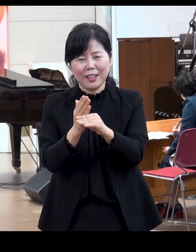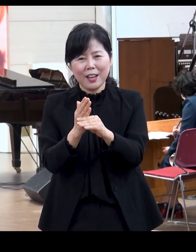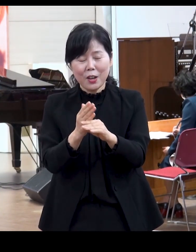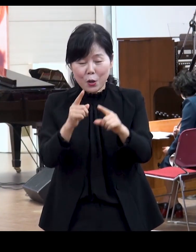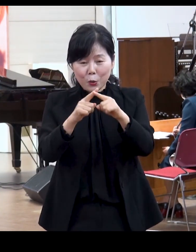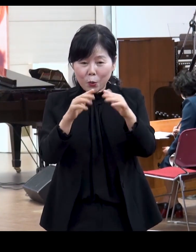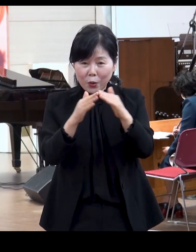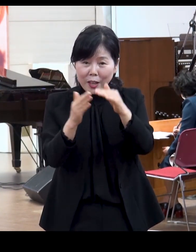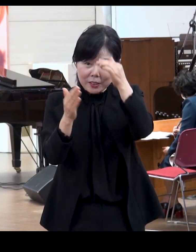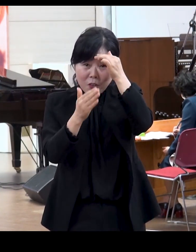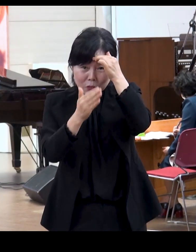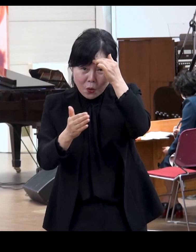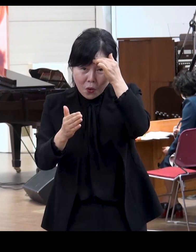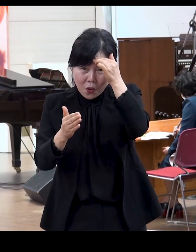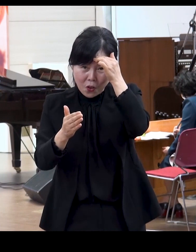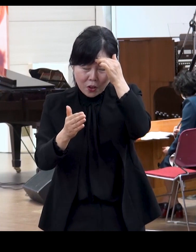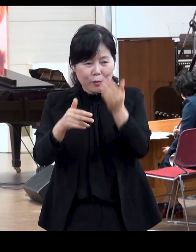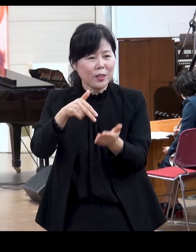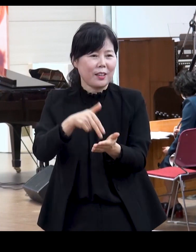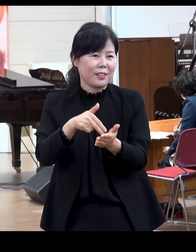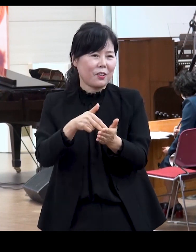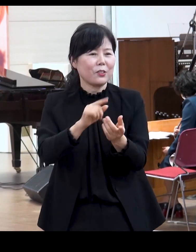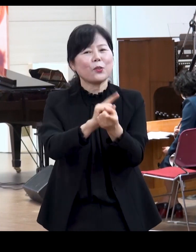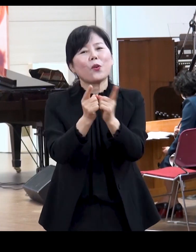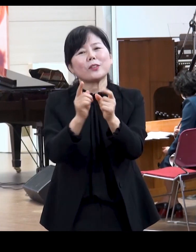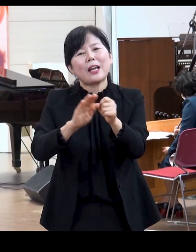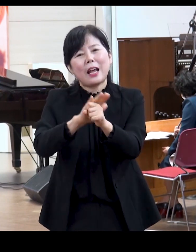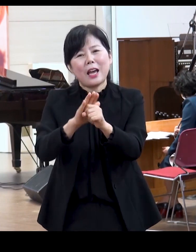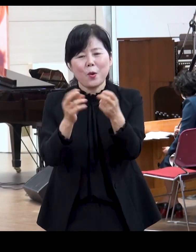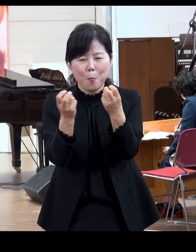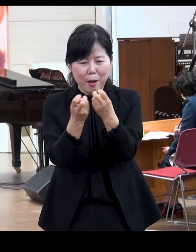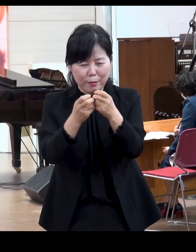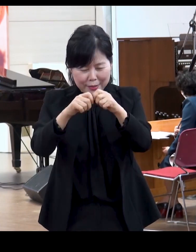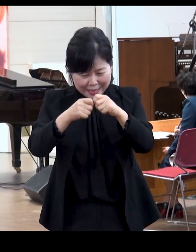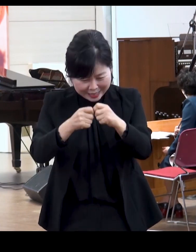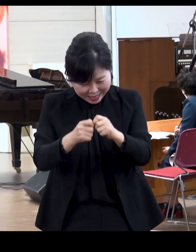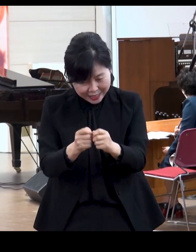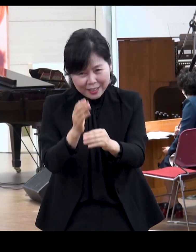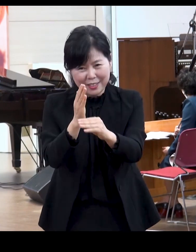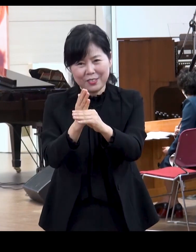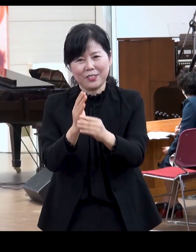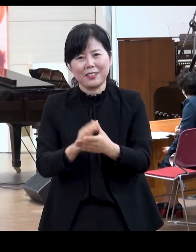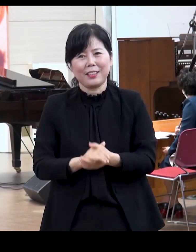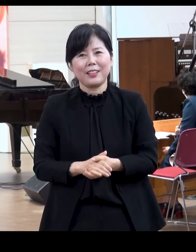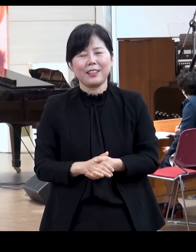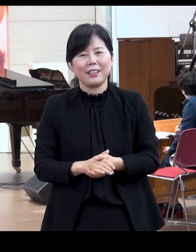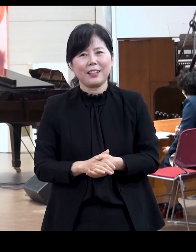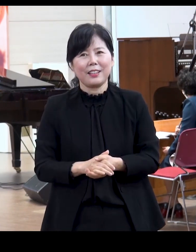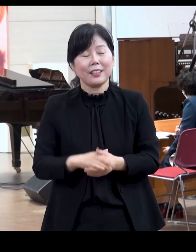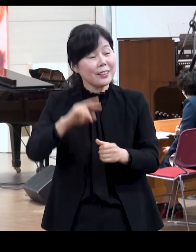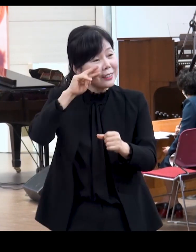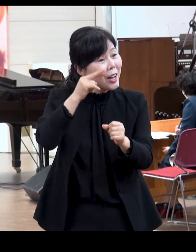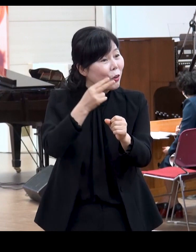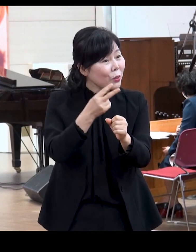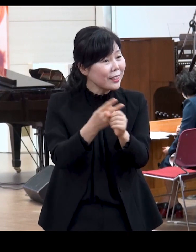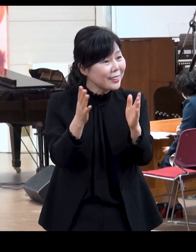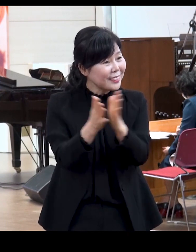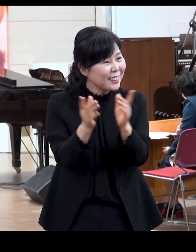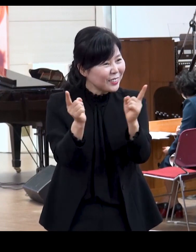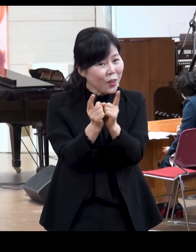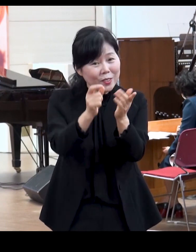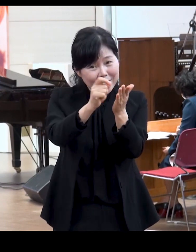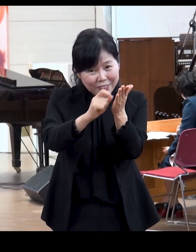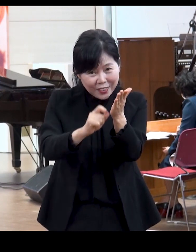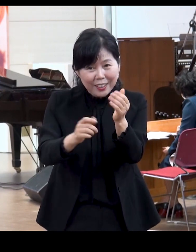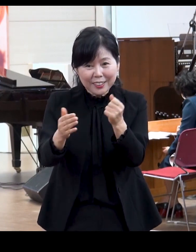사랑하기, 그겁니다. 지체로서 서로 사랑하기. 이거 사도 바울이 친히 말씀으로